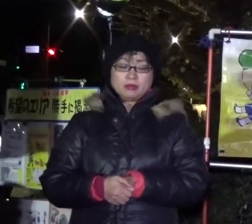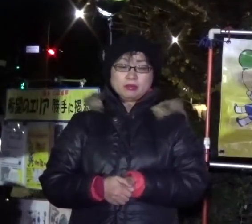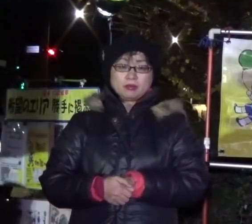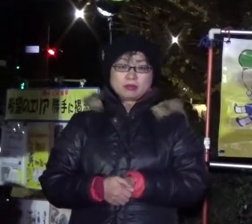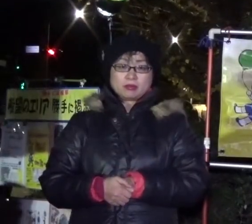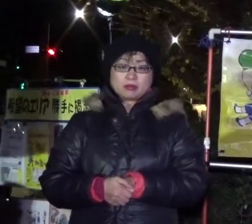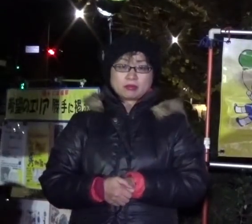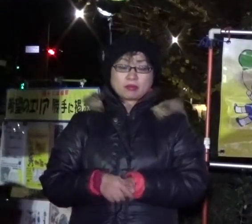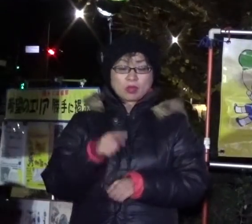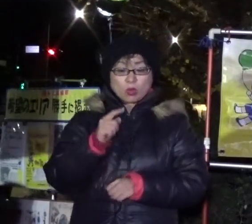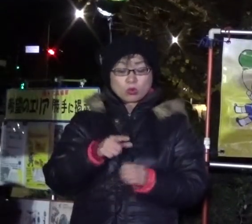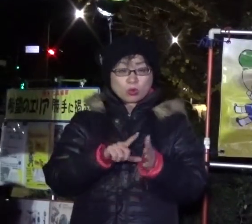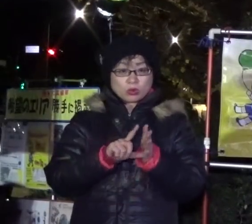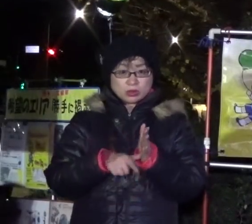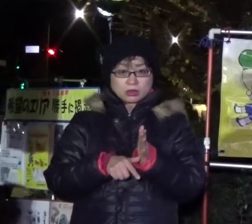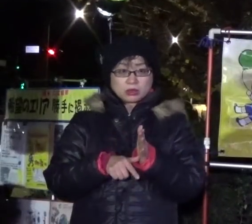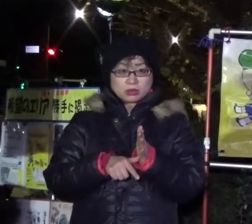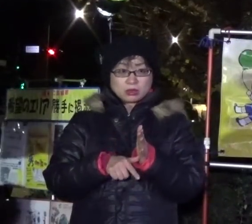当時